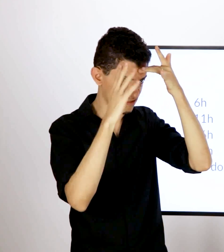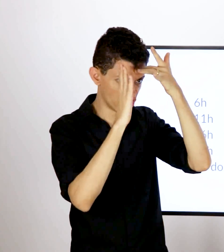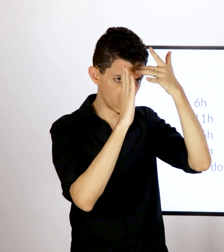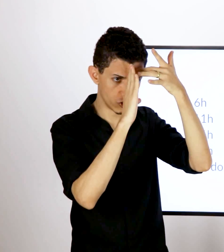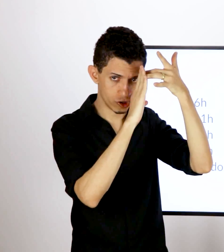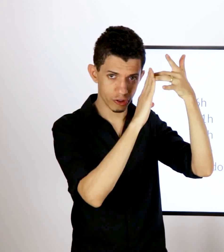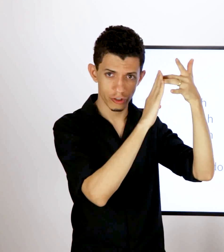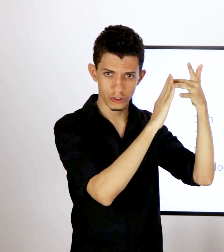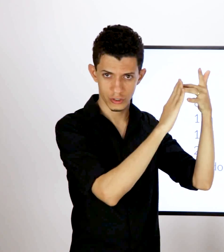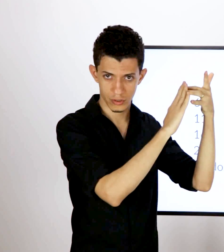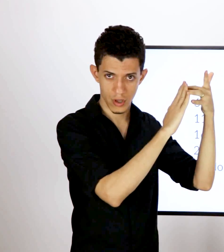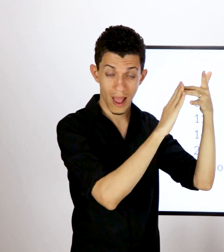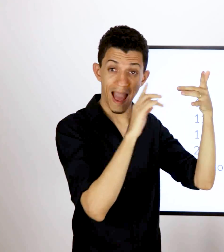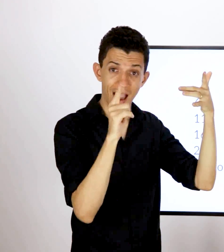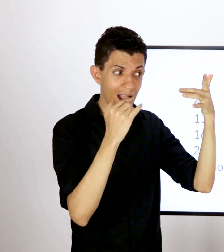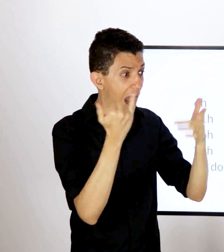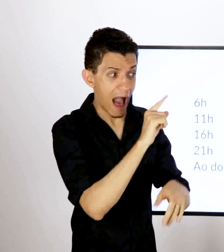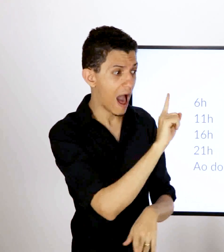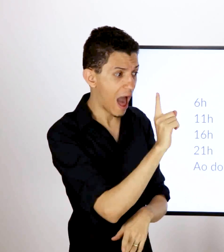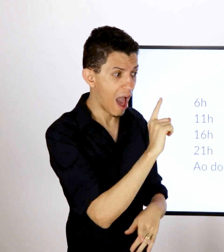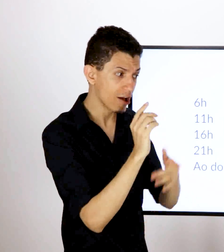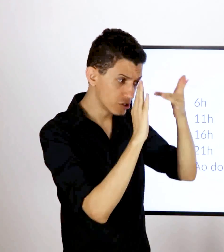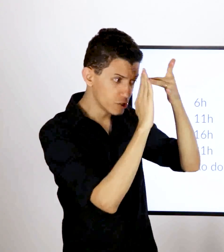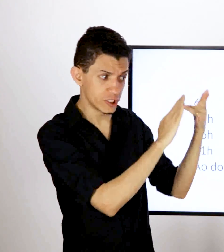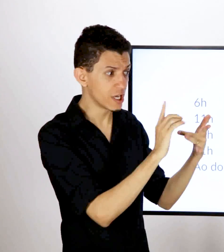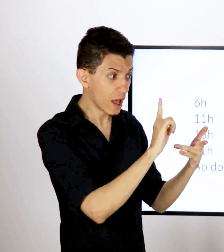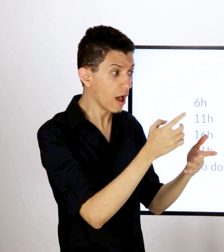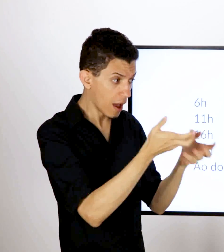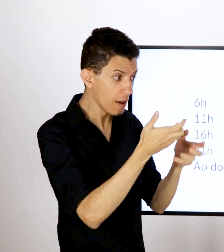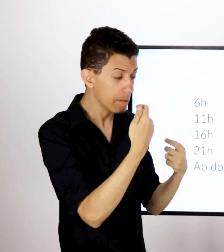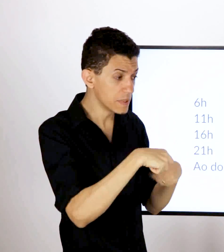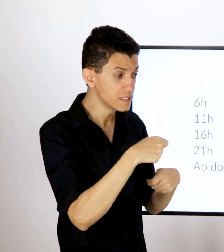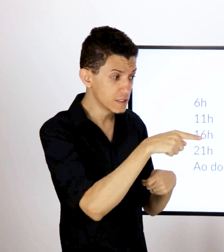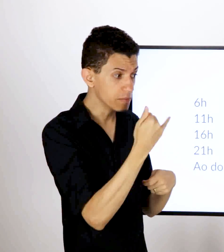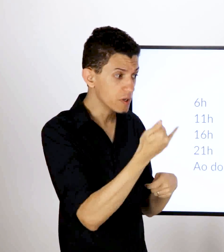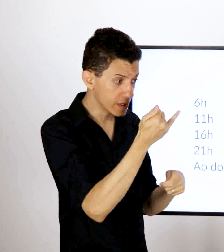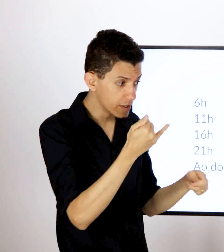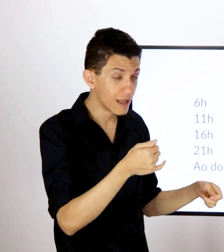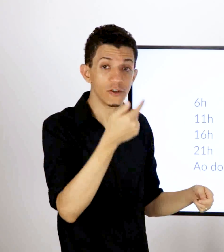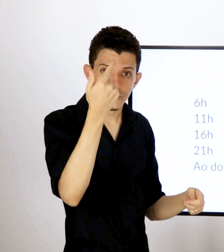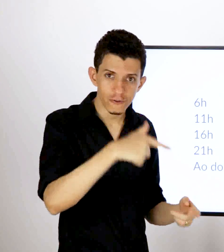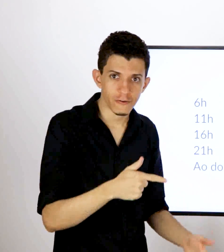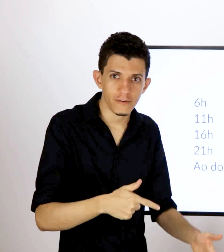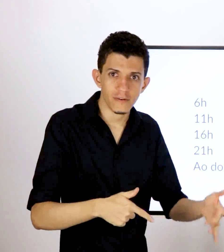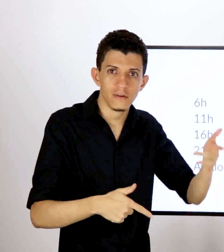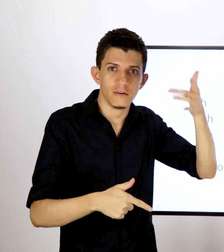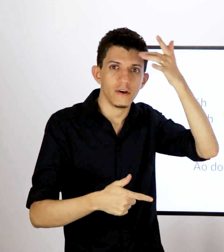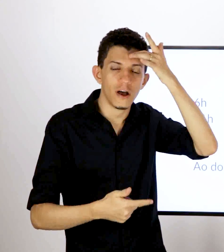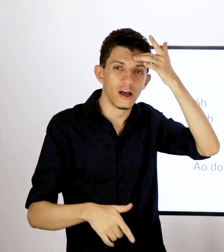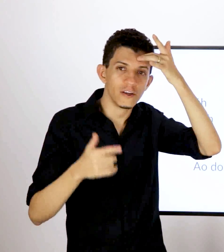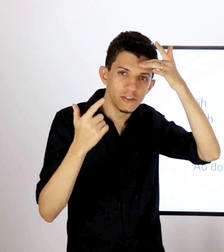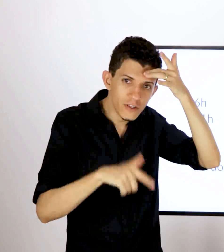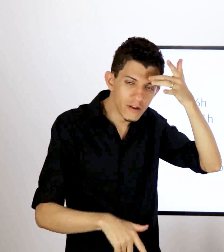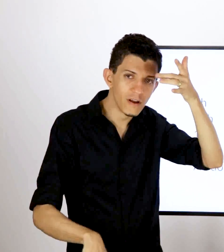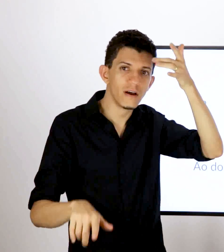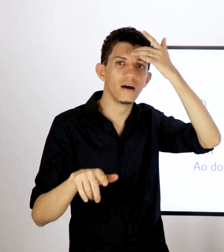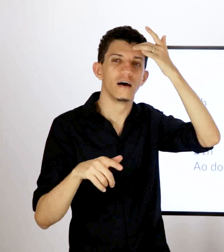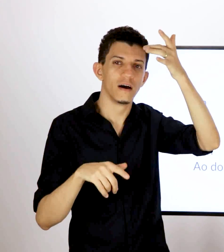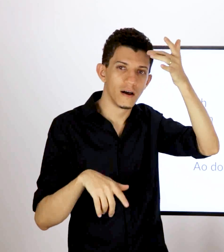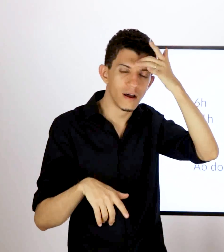cérebro filtre ele e coloque ele em uma zona, vamos dizer assim, zona de esquecimento. Porém, quando você retoma ele, você mostra para a sua mente que